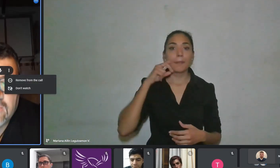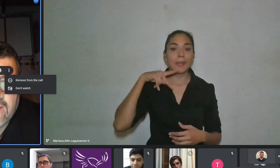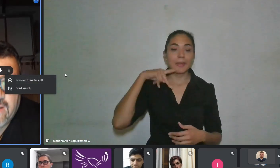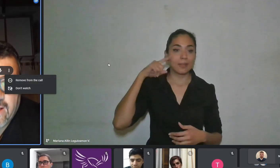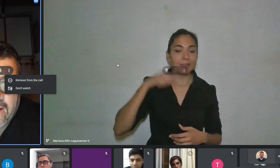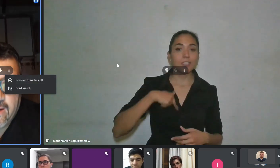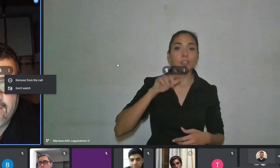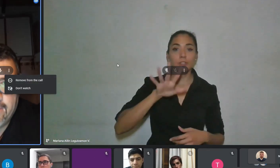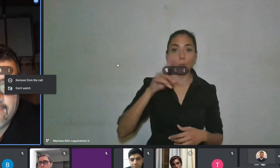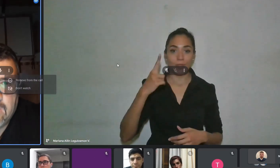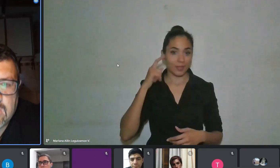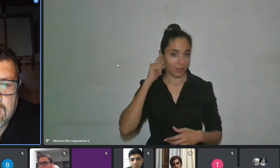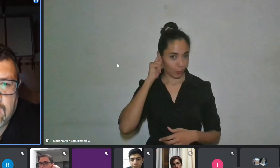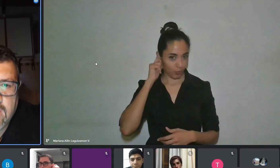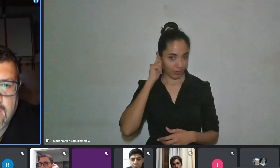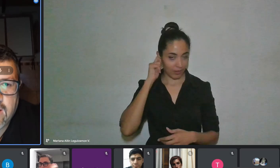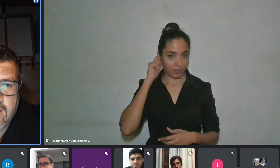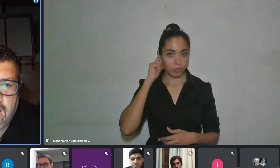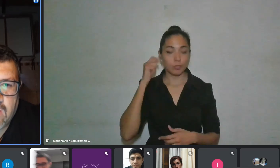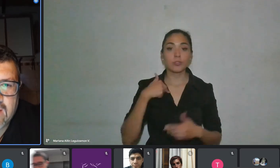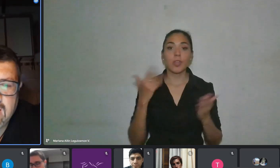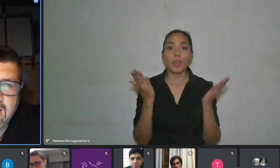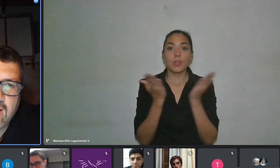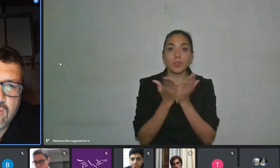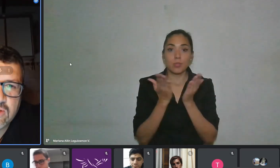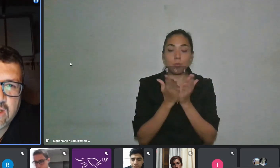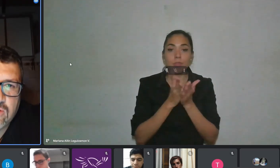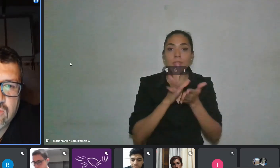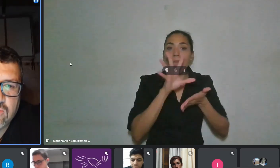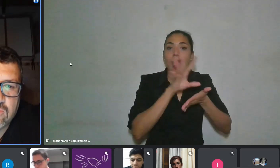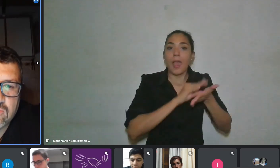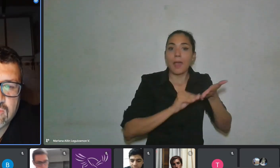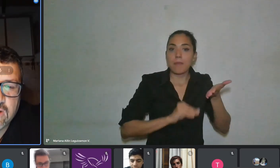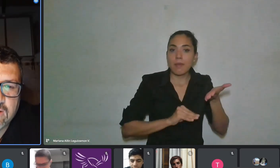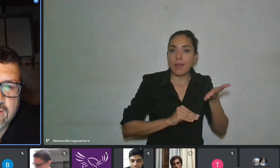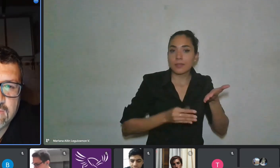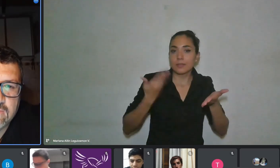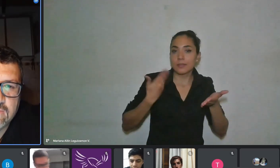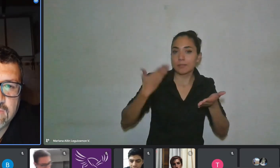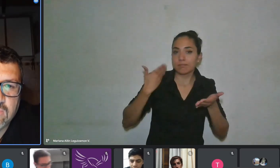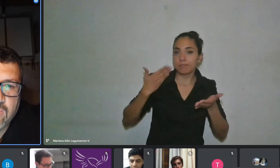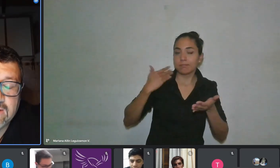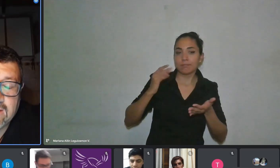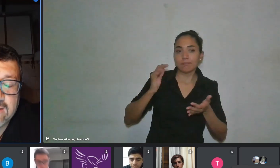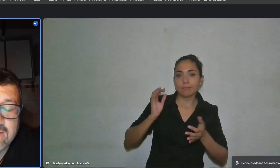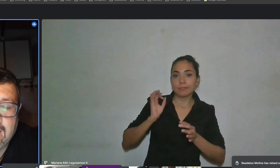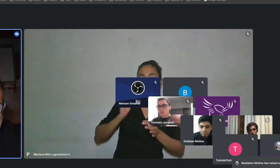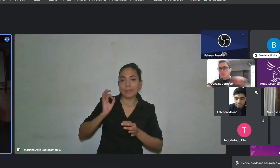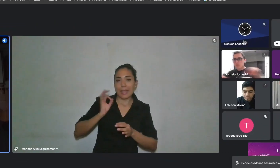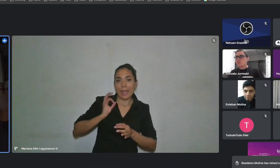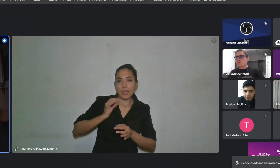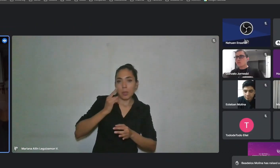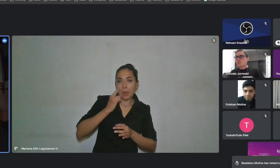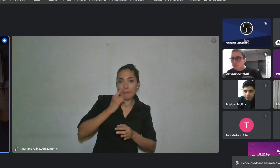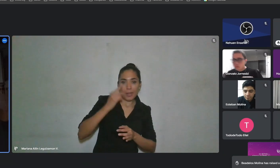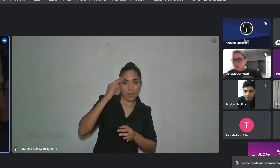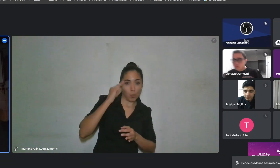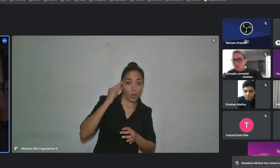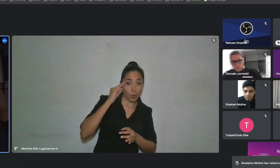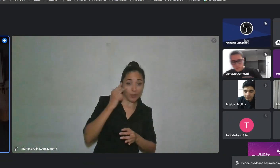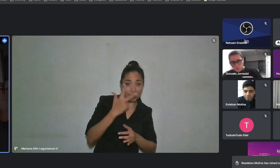años. Yo estudié abogacía en los años 93, comencé a